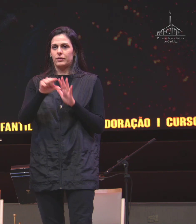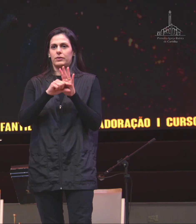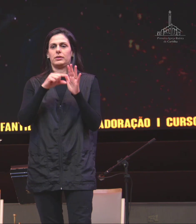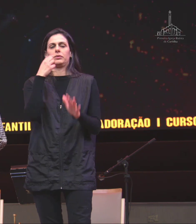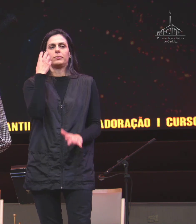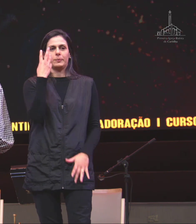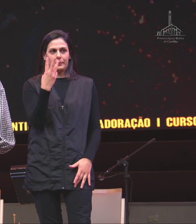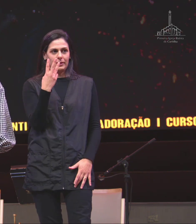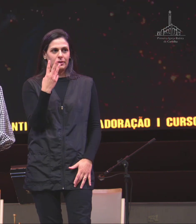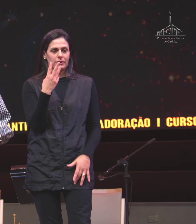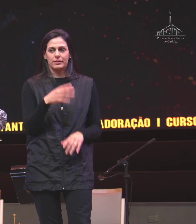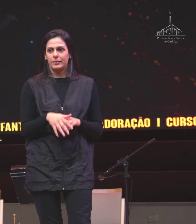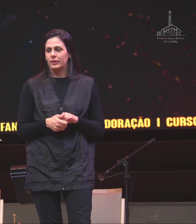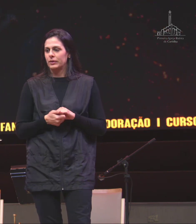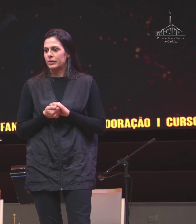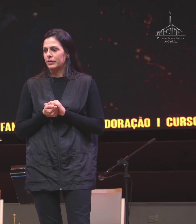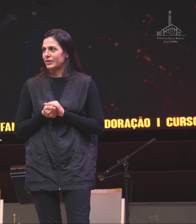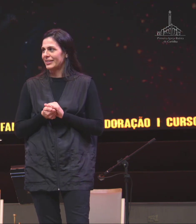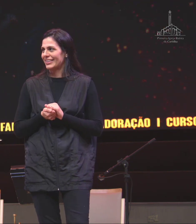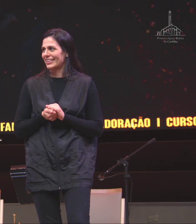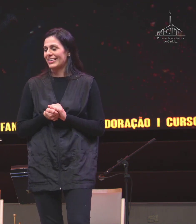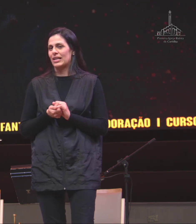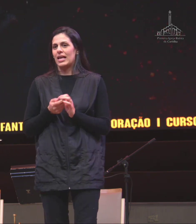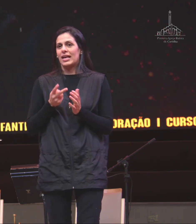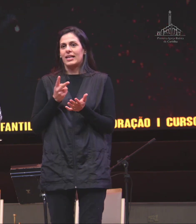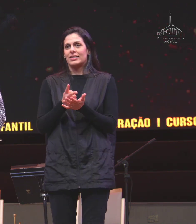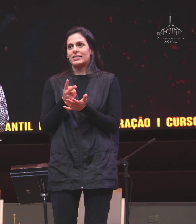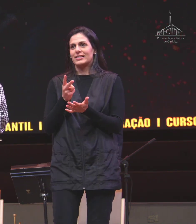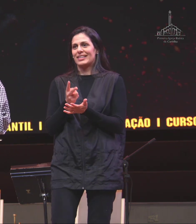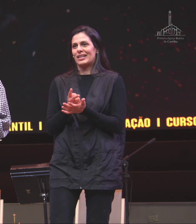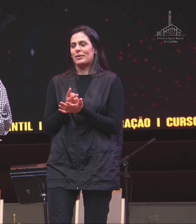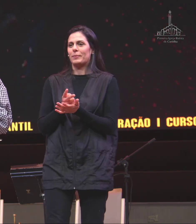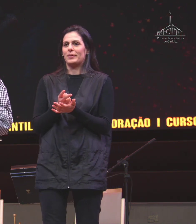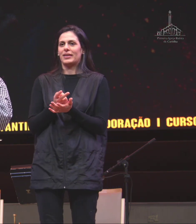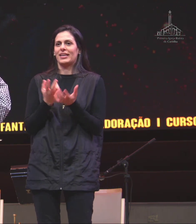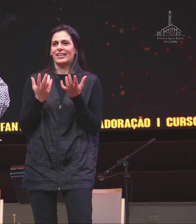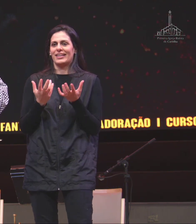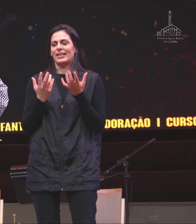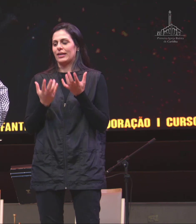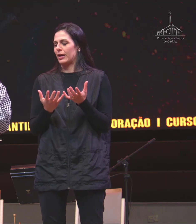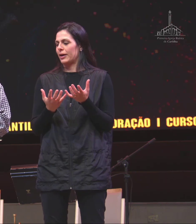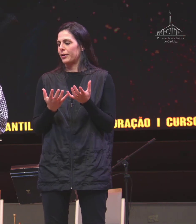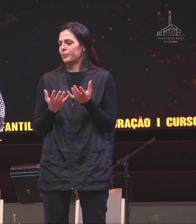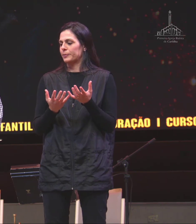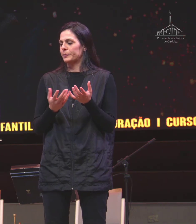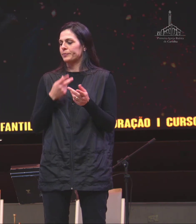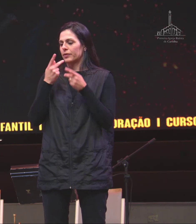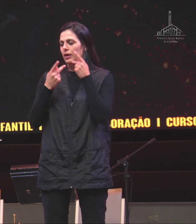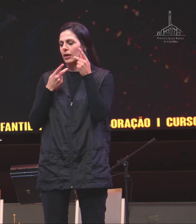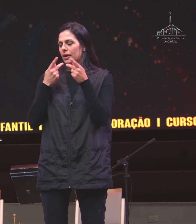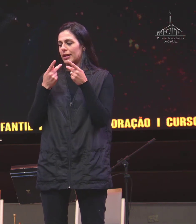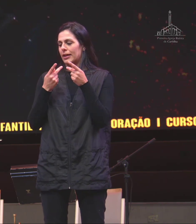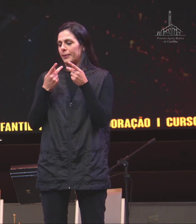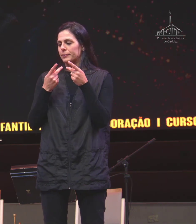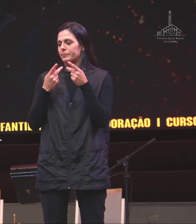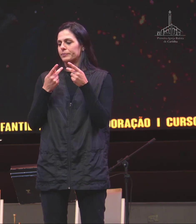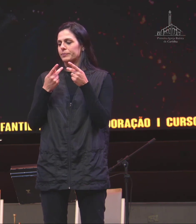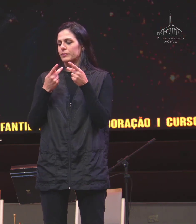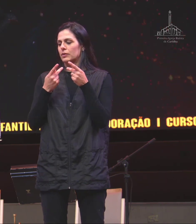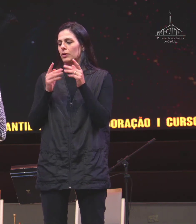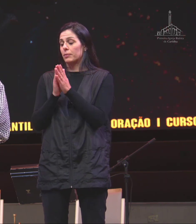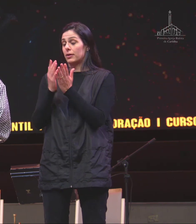precisam ler aqui o que a pessoa inventa, né, para fazer. Mas ok. Então, gente, no final eu vou estar lá. E é óbvio que eu coloco um pouquinho de